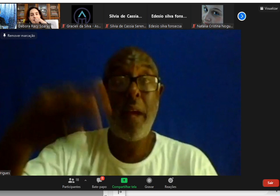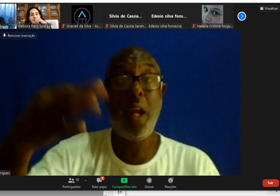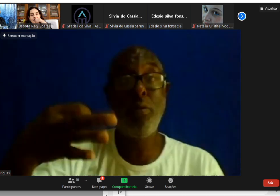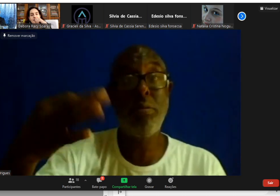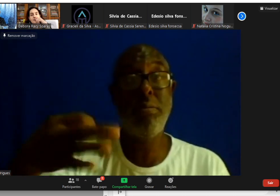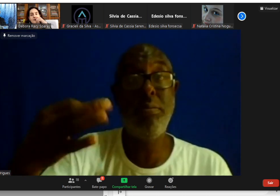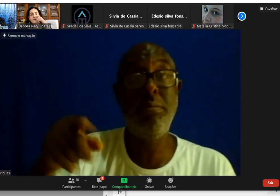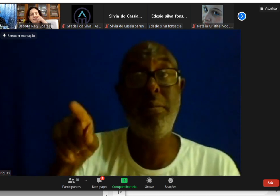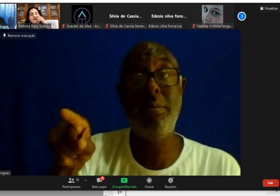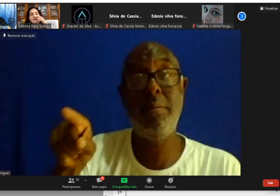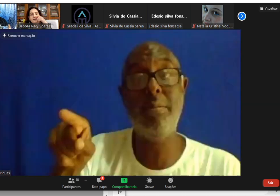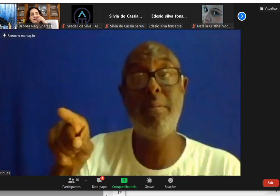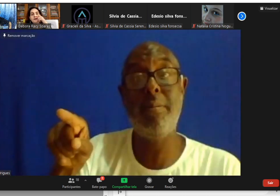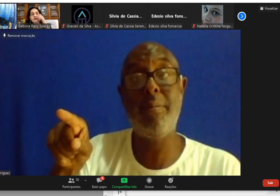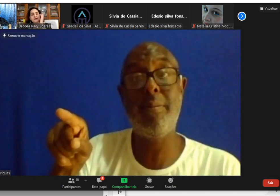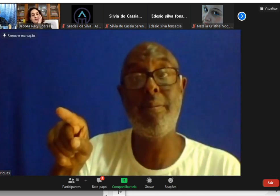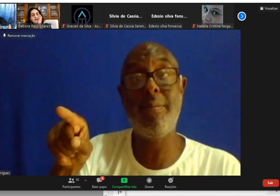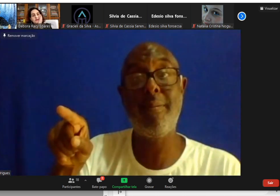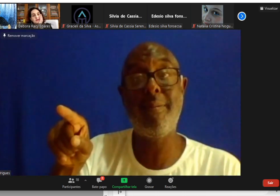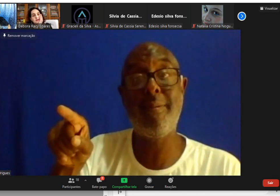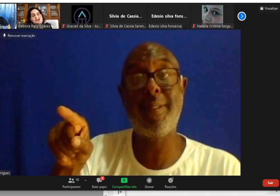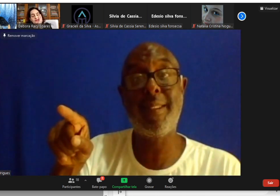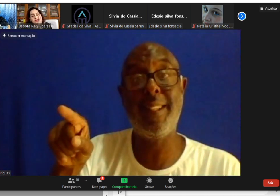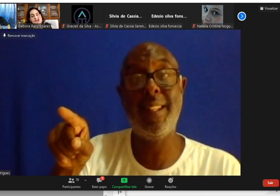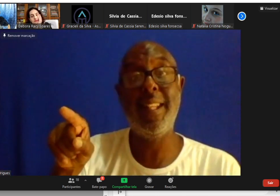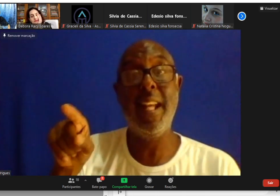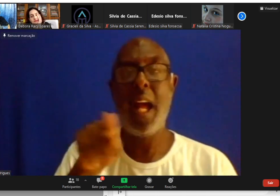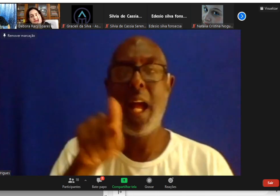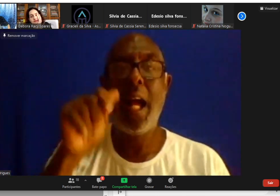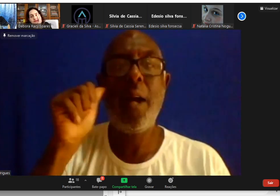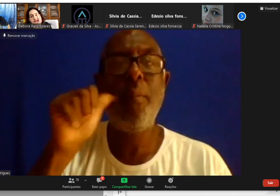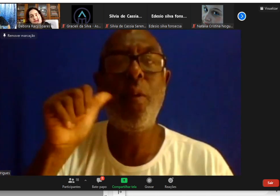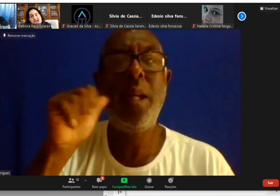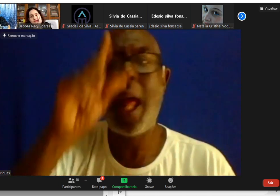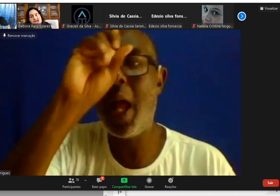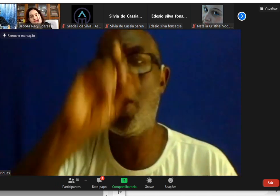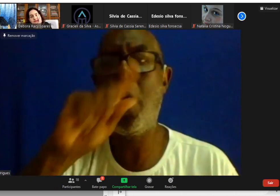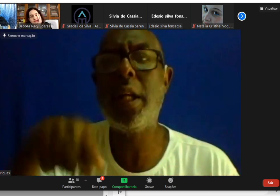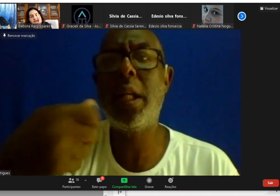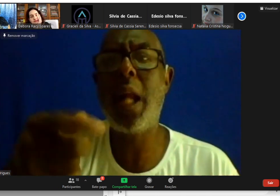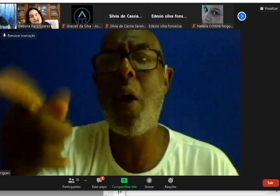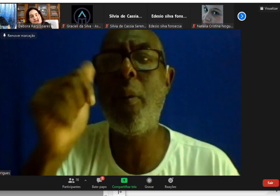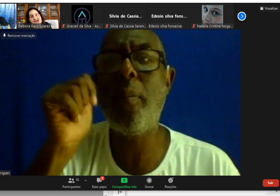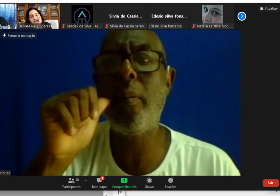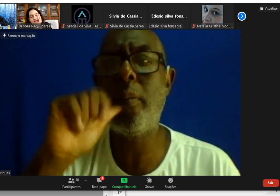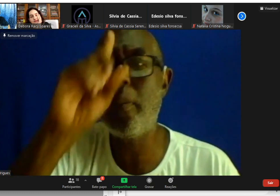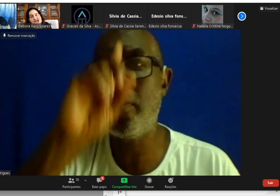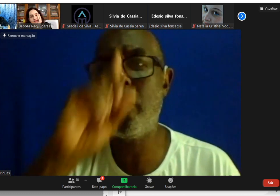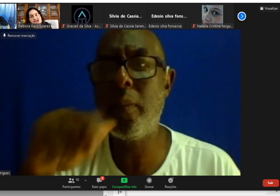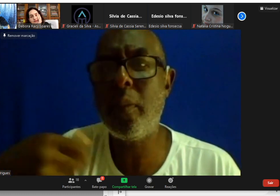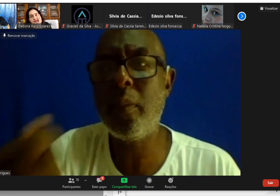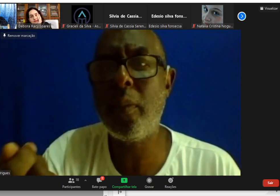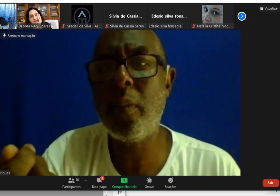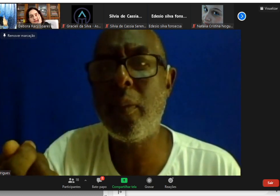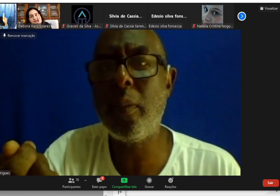Então lá na escola a professora disse, olha, ele tá super bem.